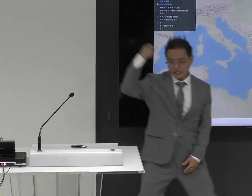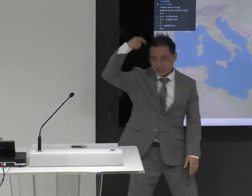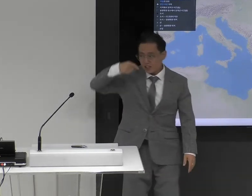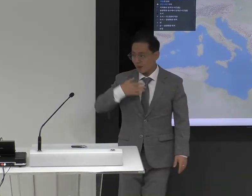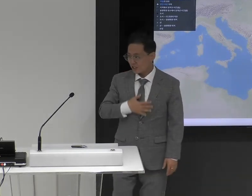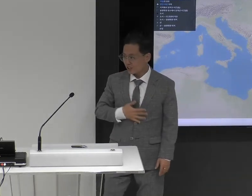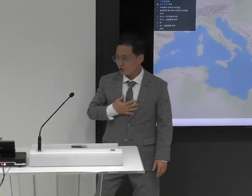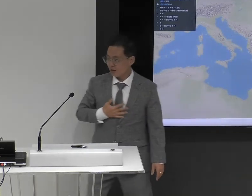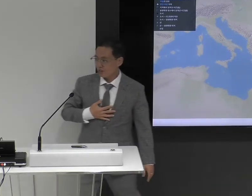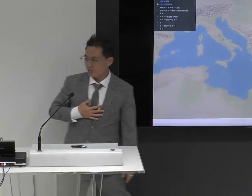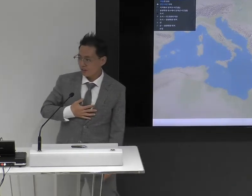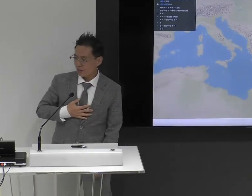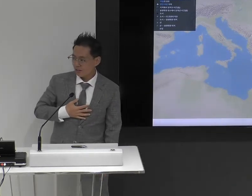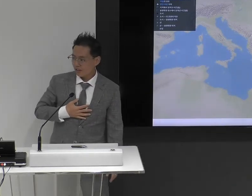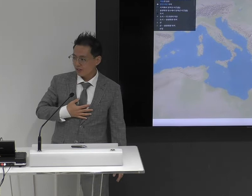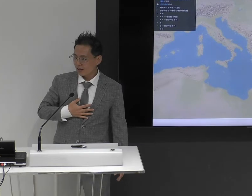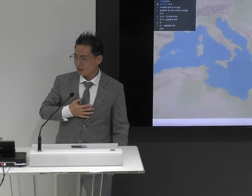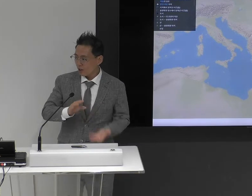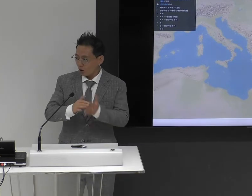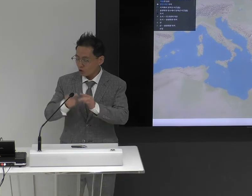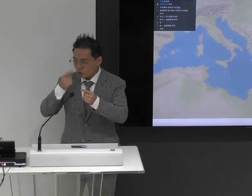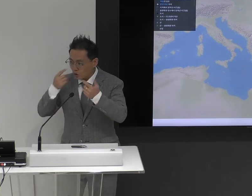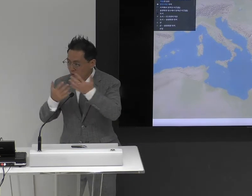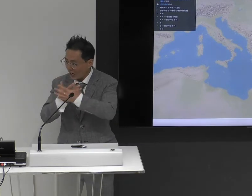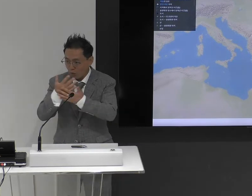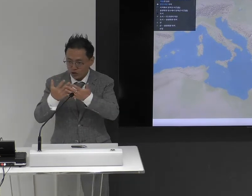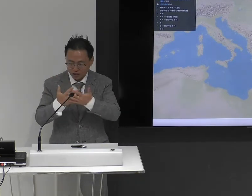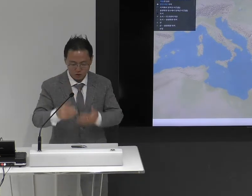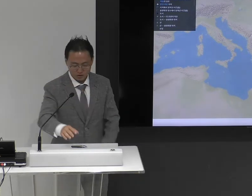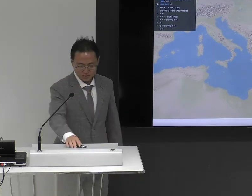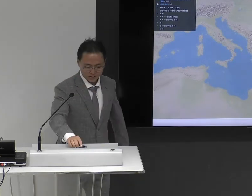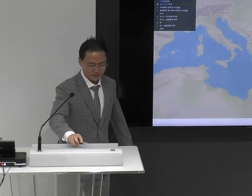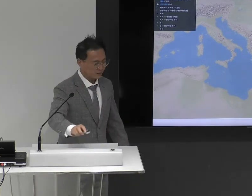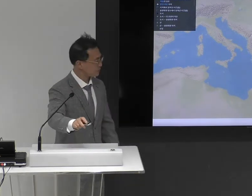느낌 아시겠어요? 어느 정도 지금 잘 모르시겠죠?